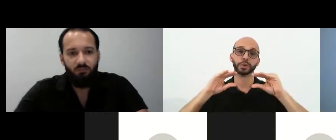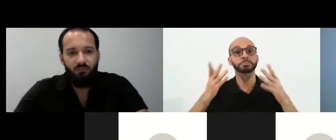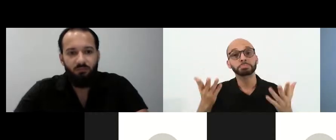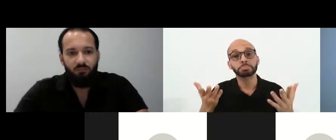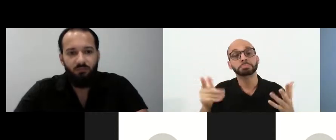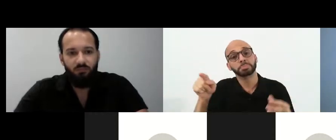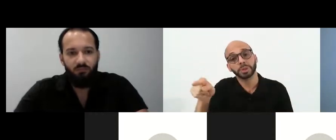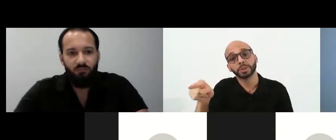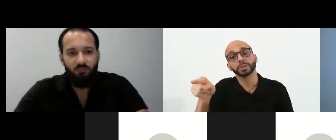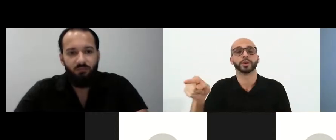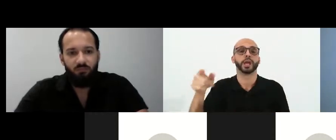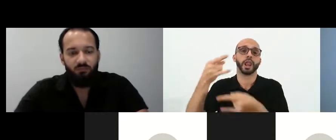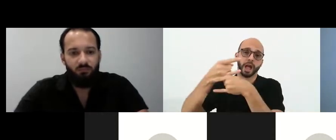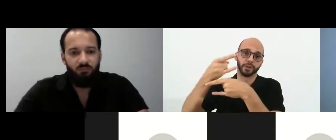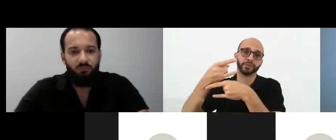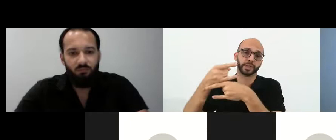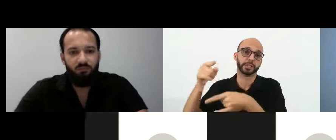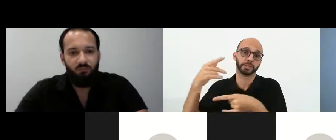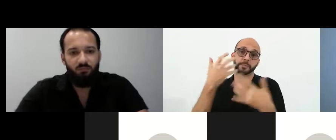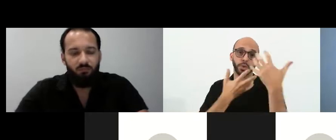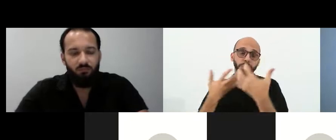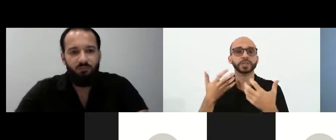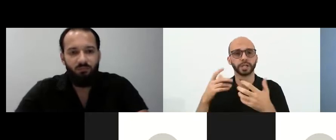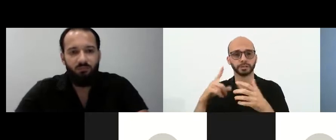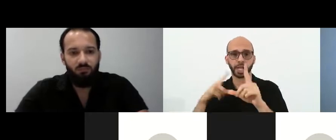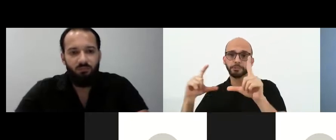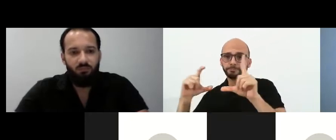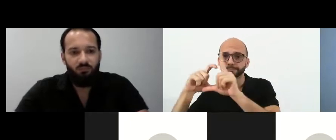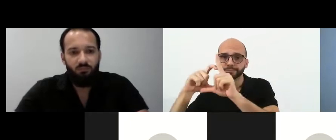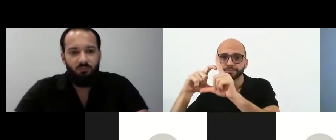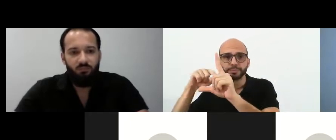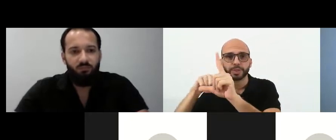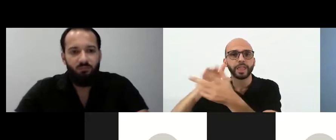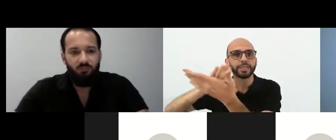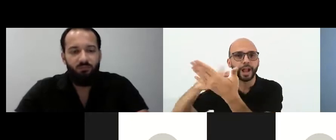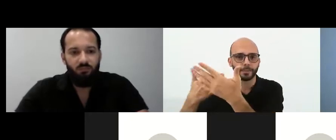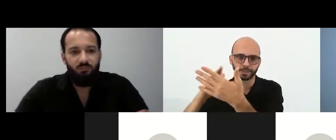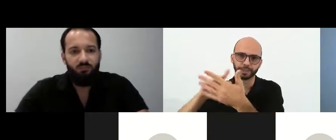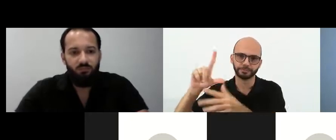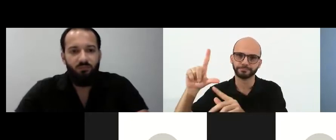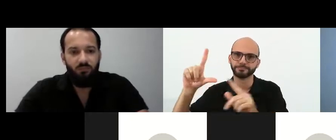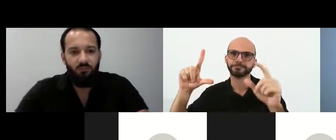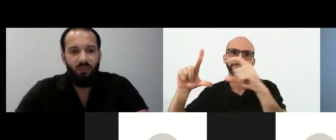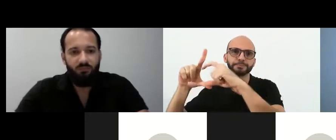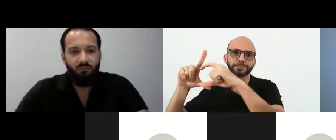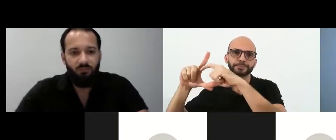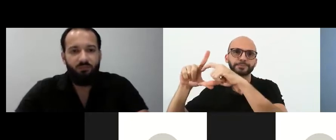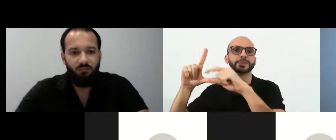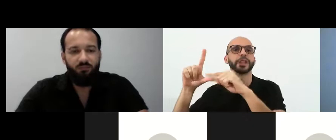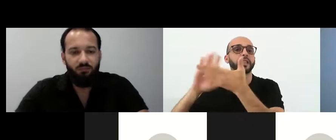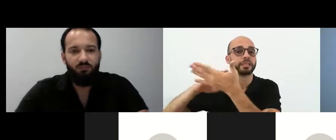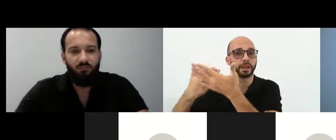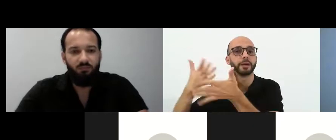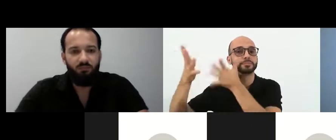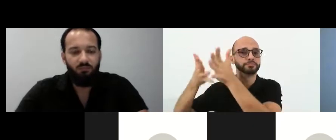uma tranquilidade, um conforto linguístico para aquelas pessoas. Então, essas lives também que tem a janelinha com os